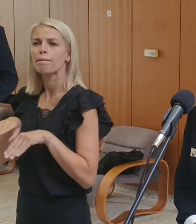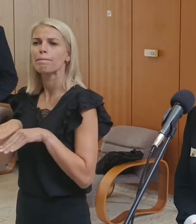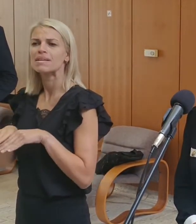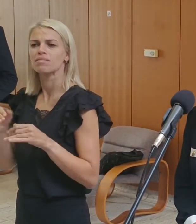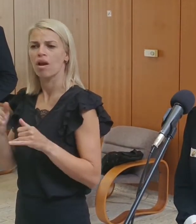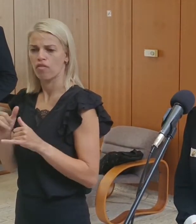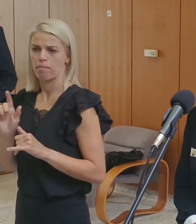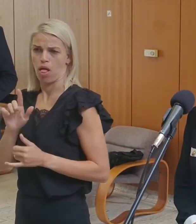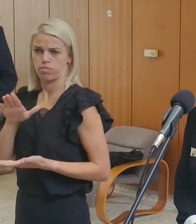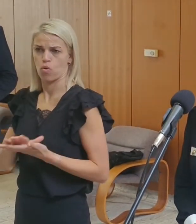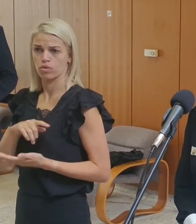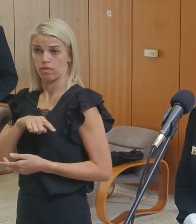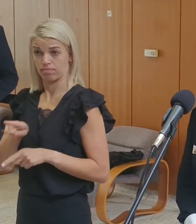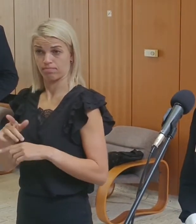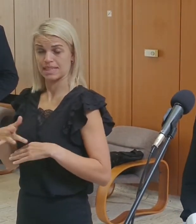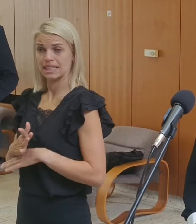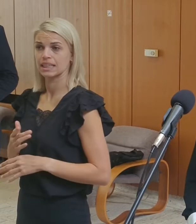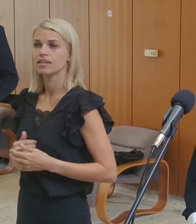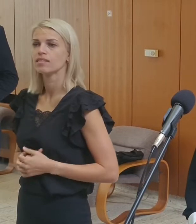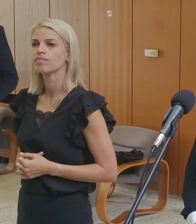zostanete, aj vy to tak cítite?